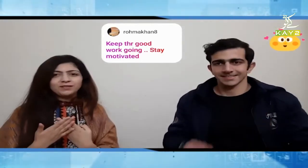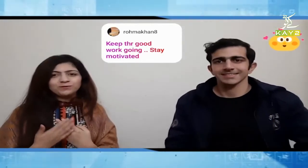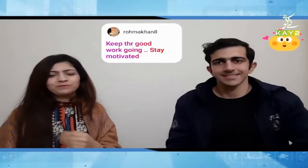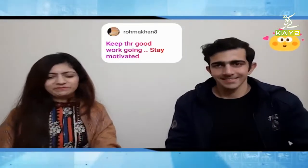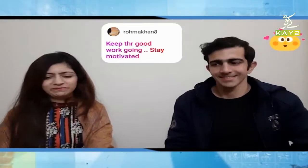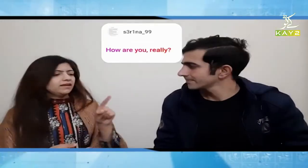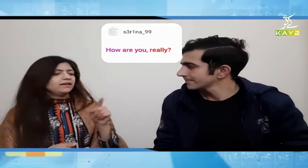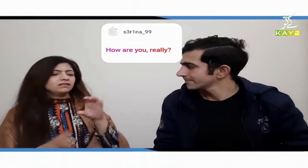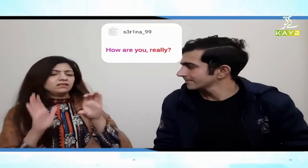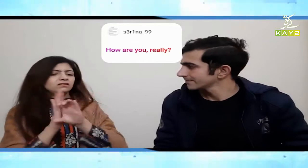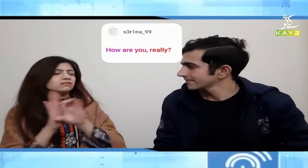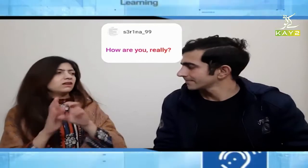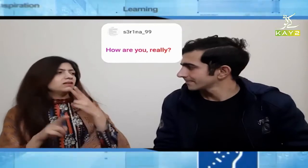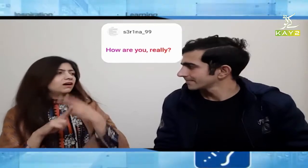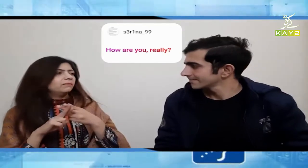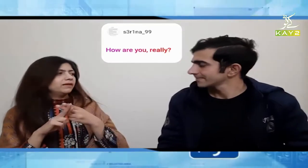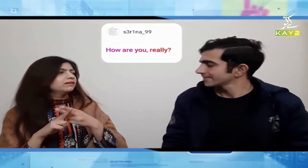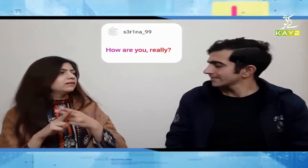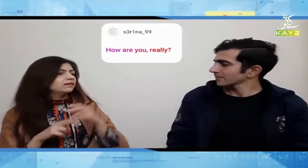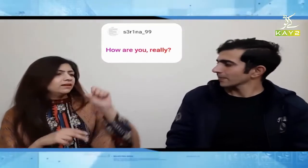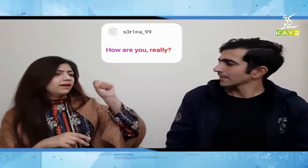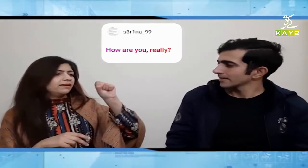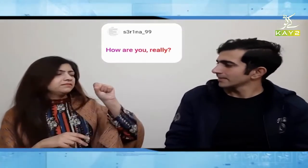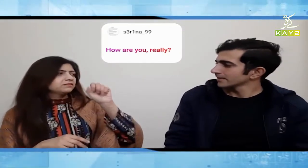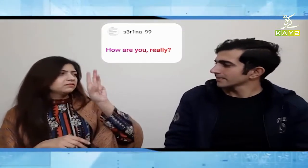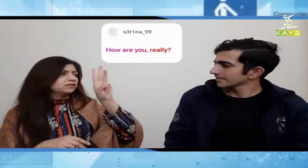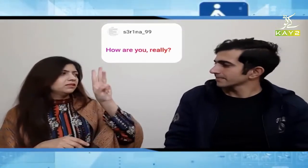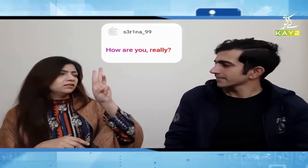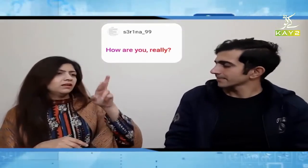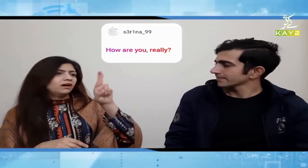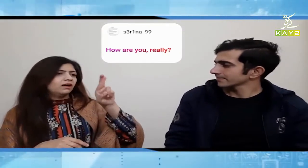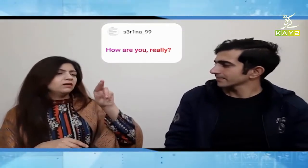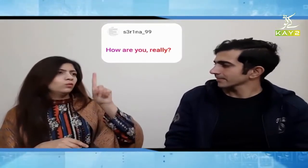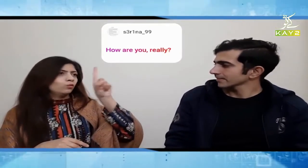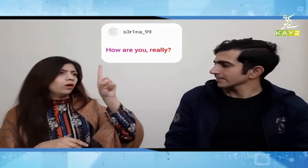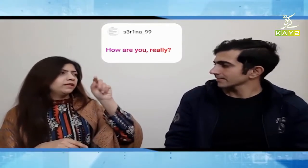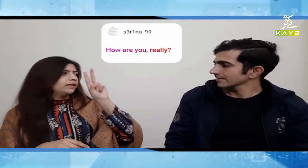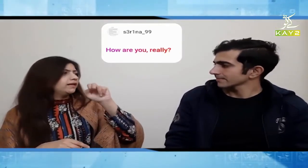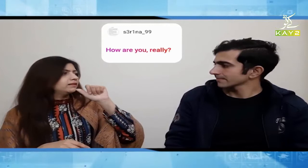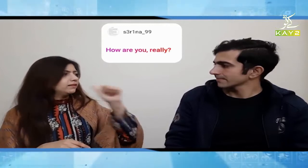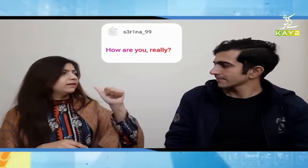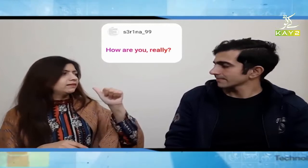मोटिवेटेड। थैंक यू। एक इंस्टा का नाम है S3R1N8।